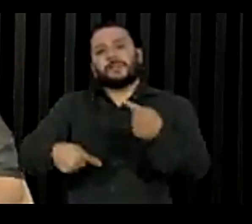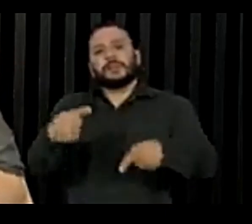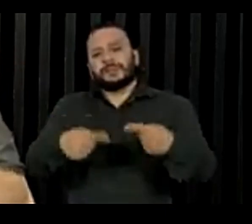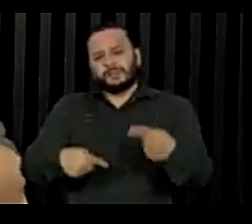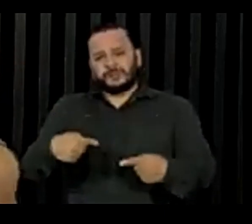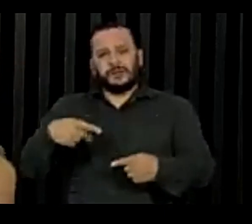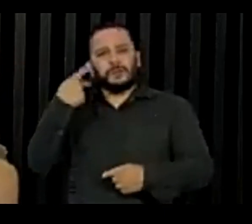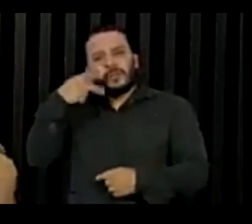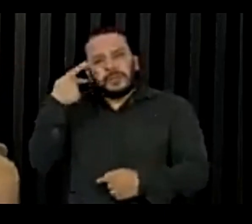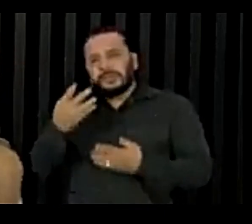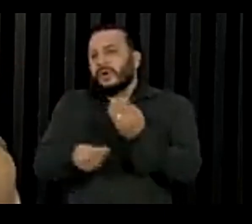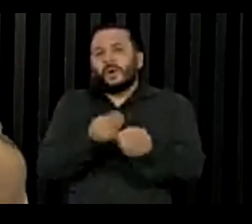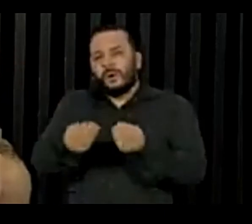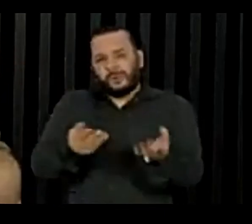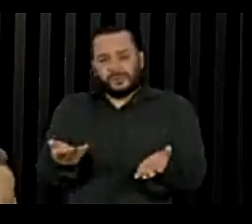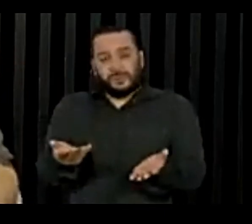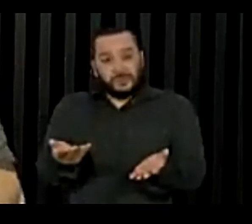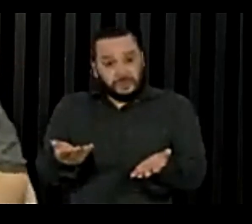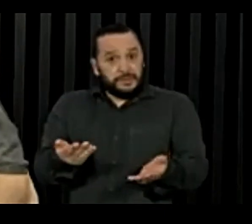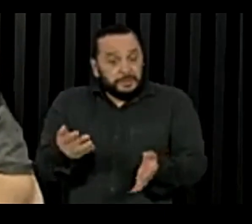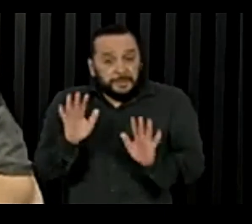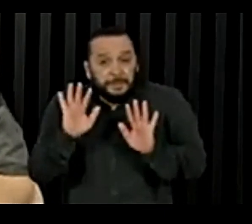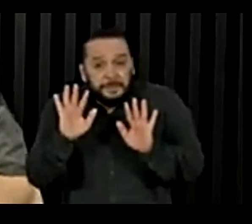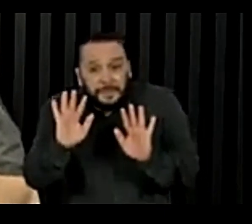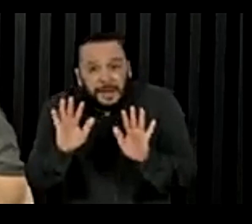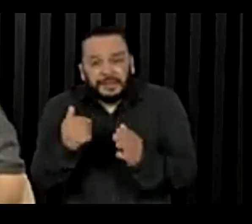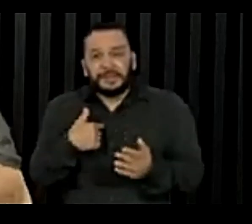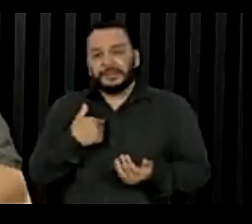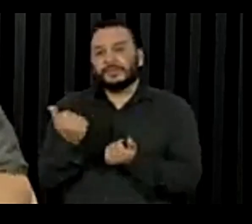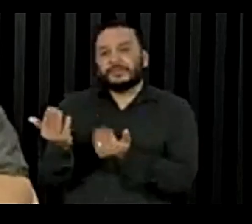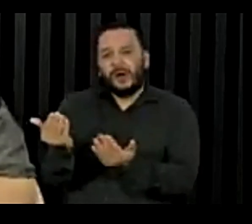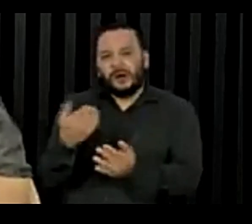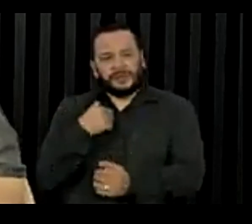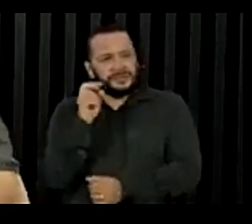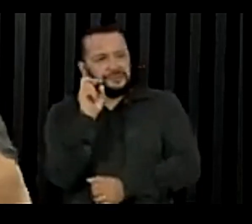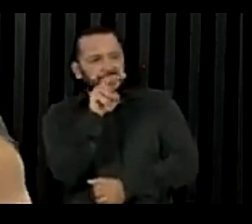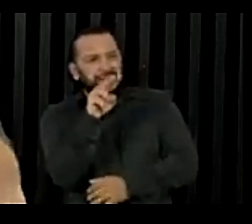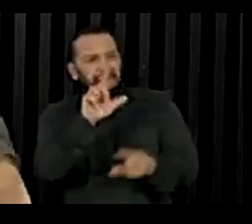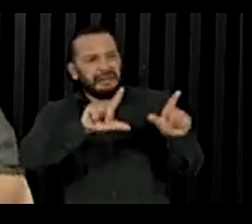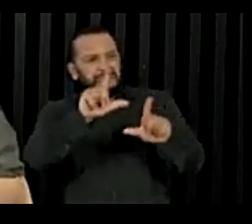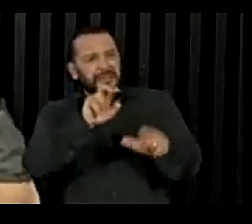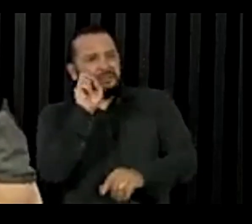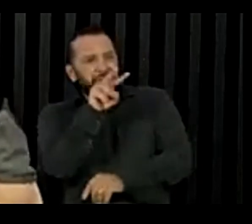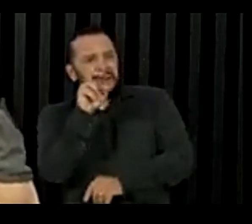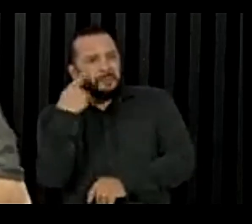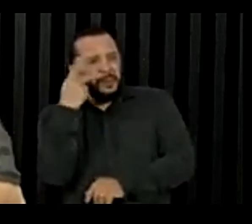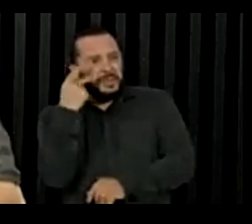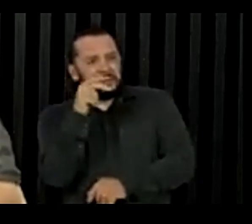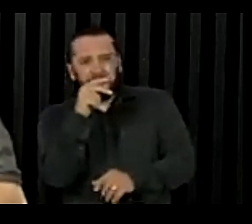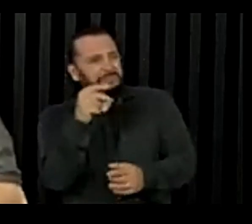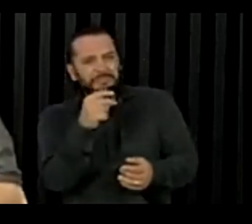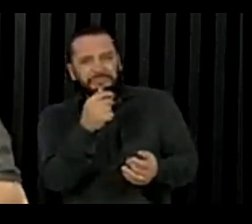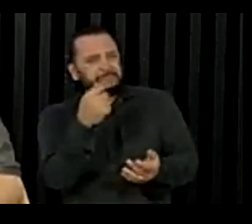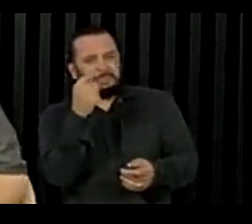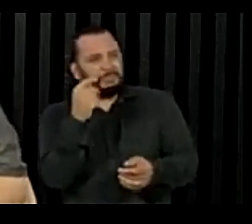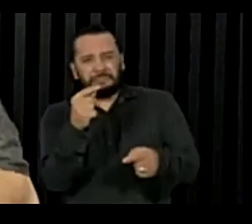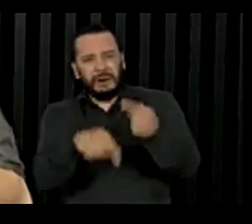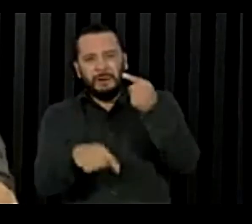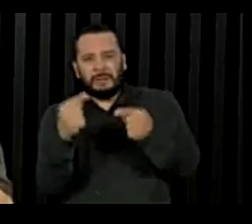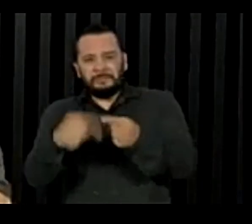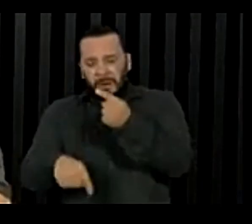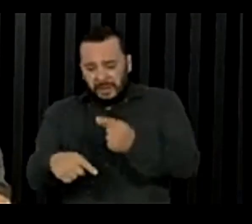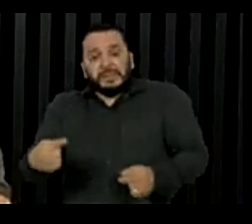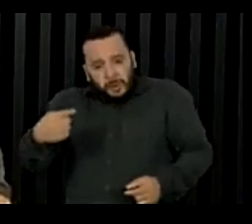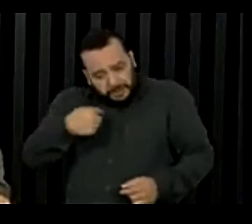pela política se aqueles com quem eles se identificam, aqueles que eles assistem, aqueles que eles ouvem, se calam num momento